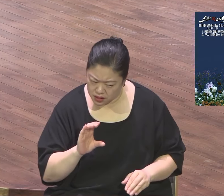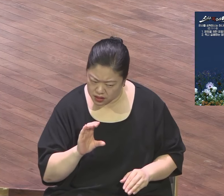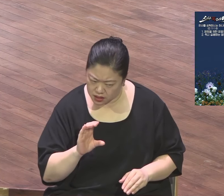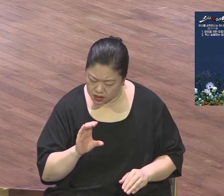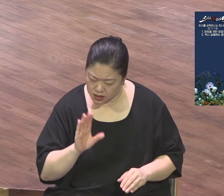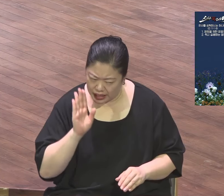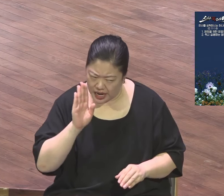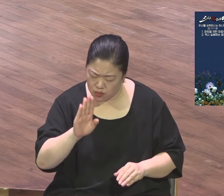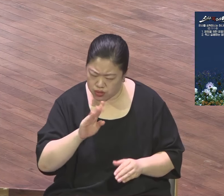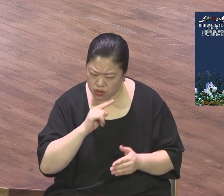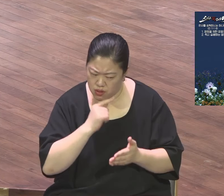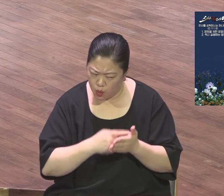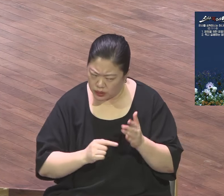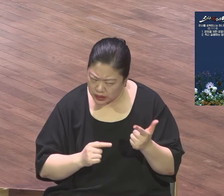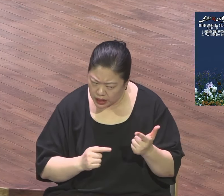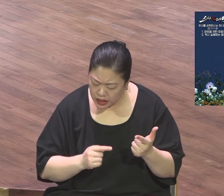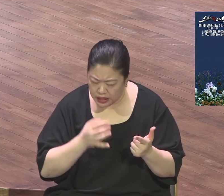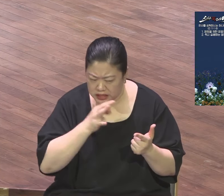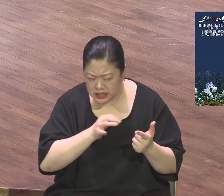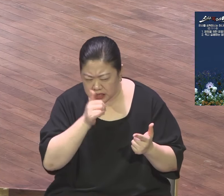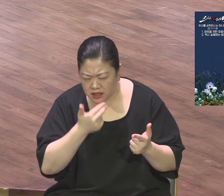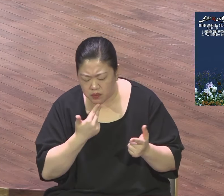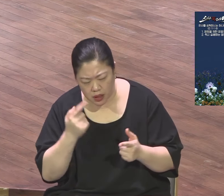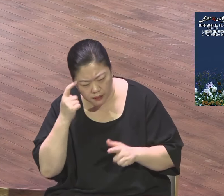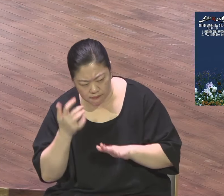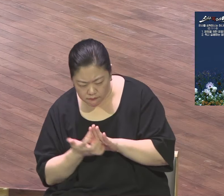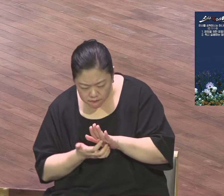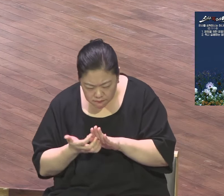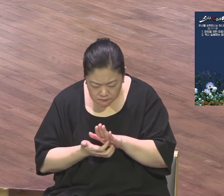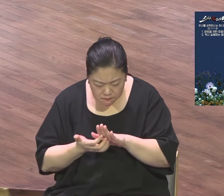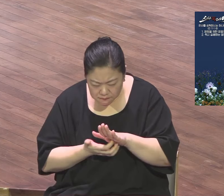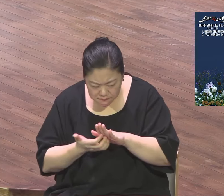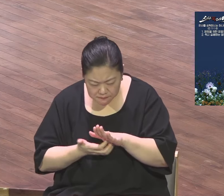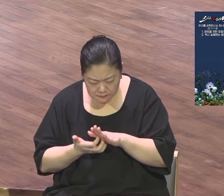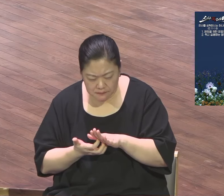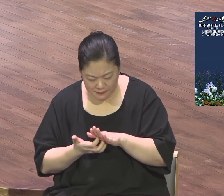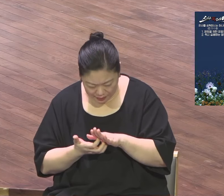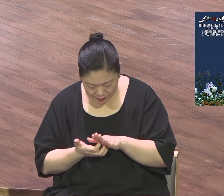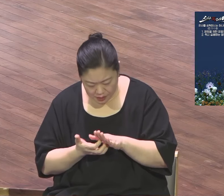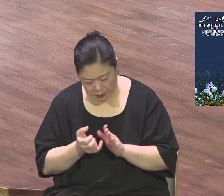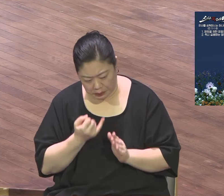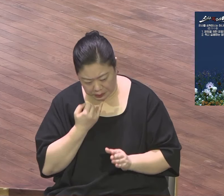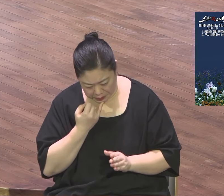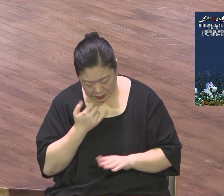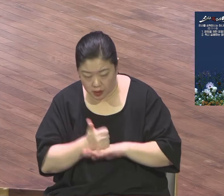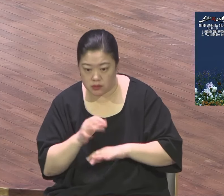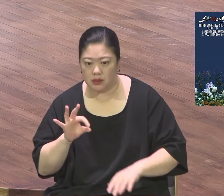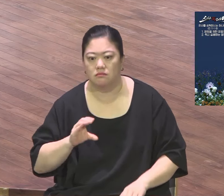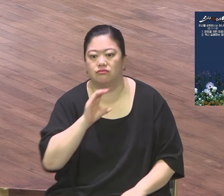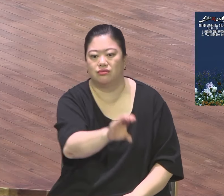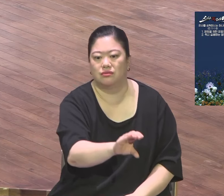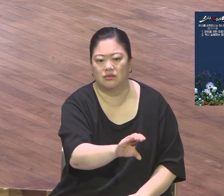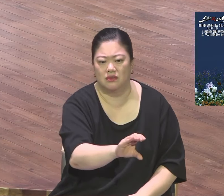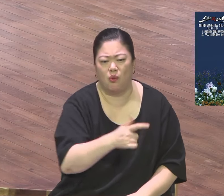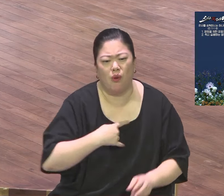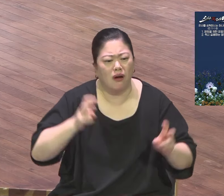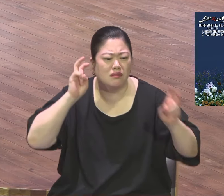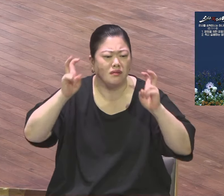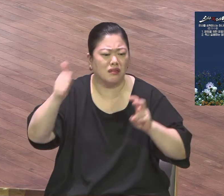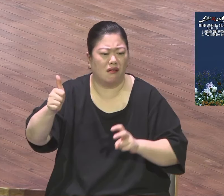될까, 이 헛수고 아니냐 손해 아니냐 여러 다양한 생각과 염려 걱정 가득